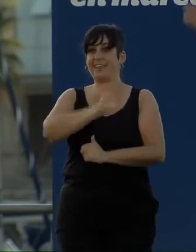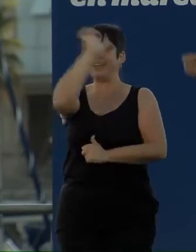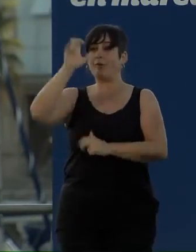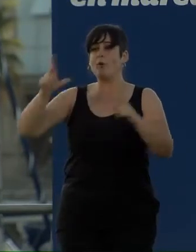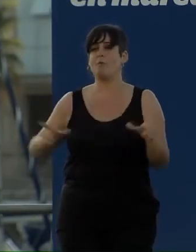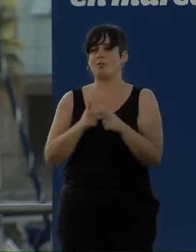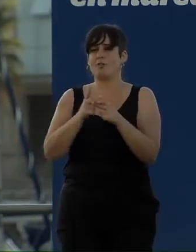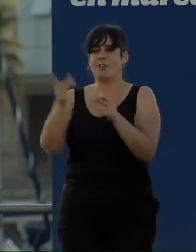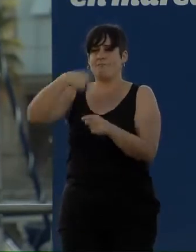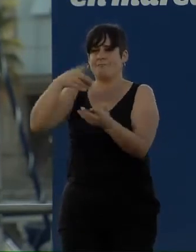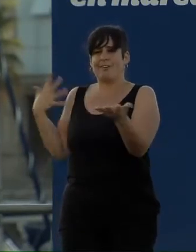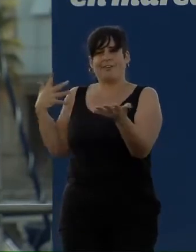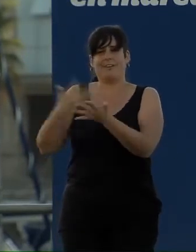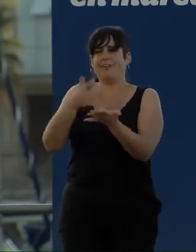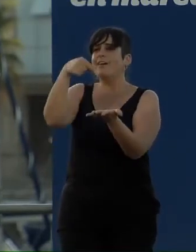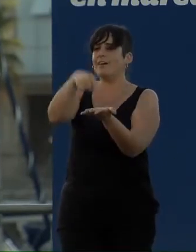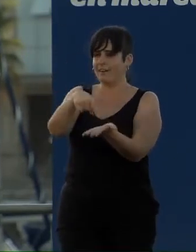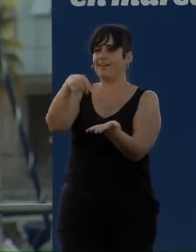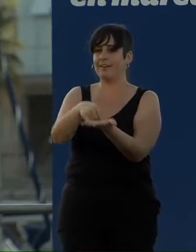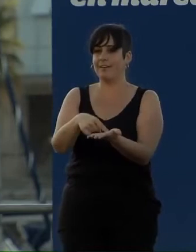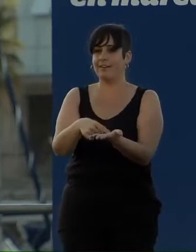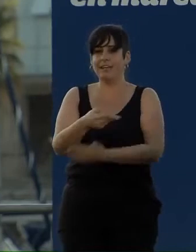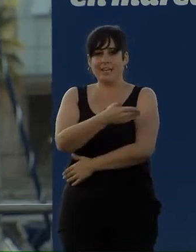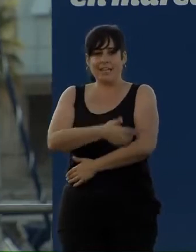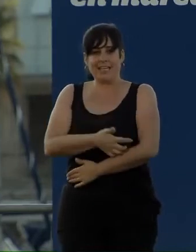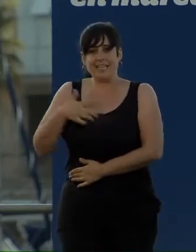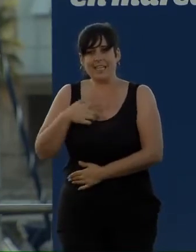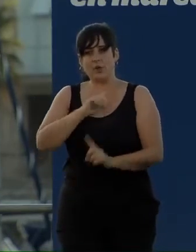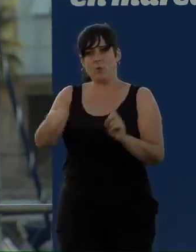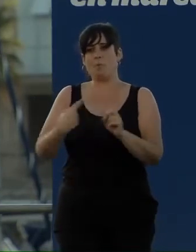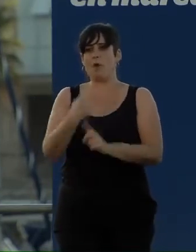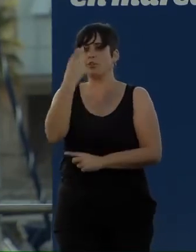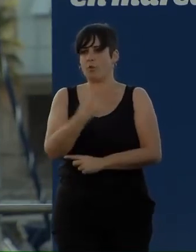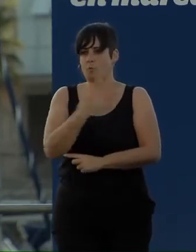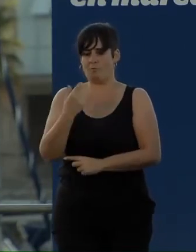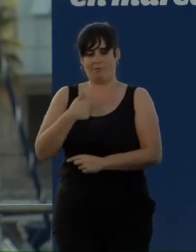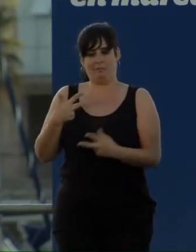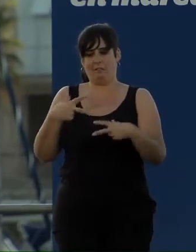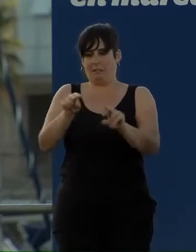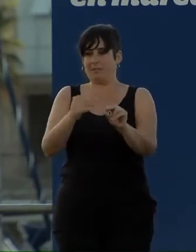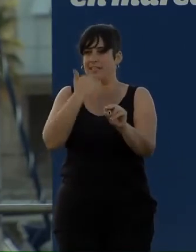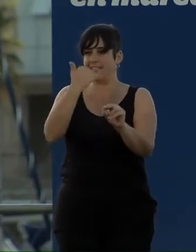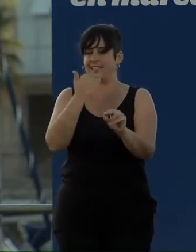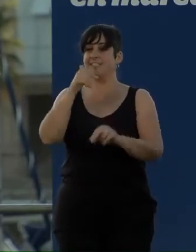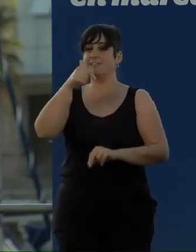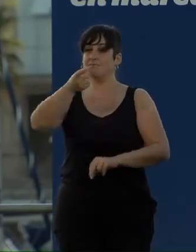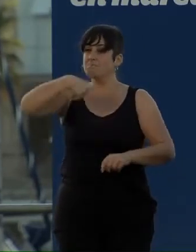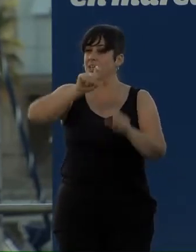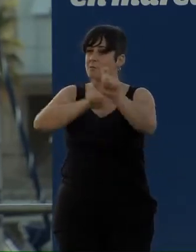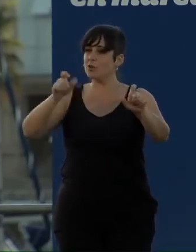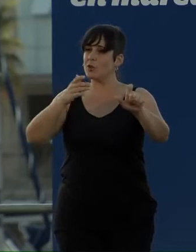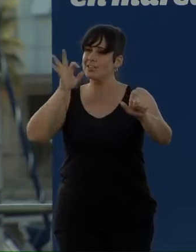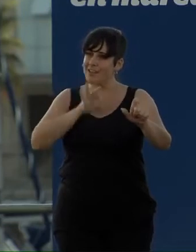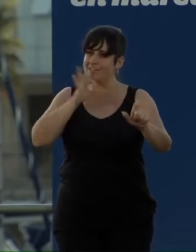durante tanto tempo con indignación e con compromiso V rematando os galegos temos un sentimento de intiza muy dentro